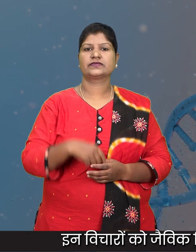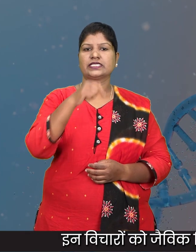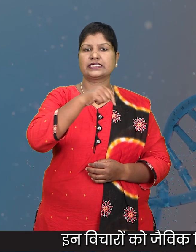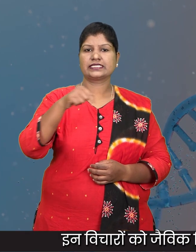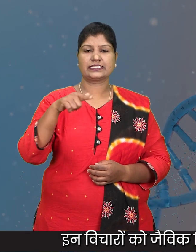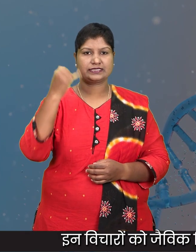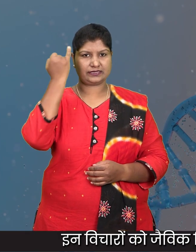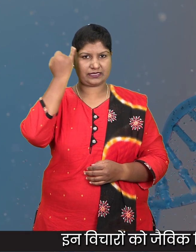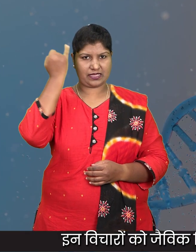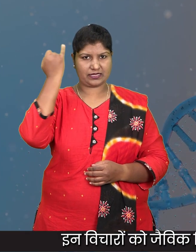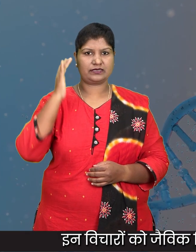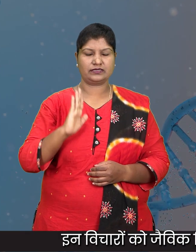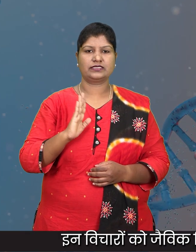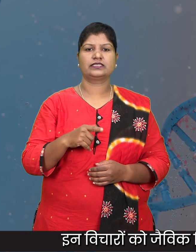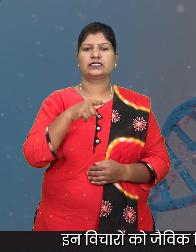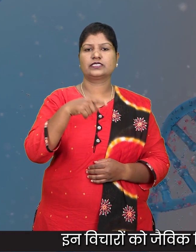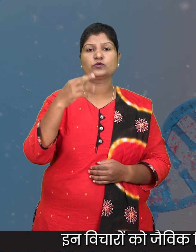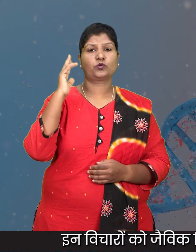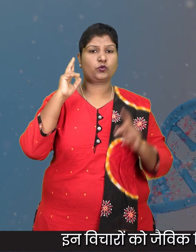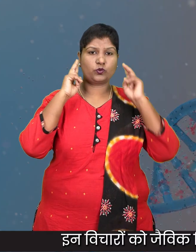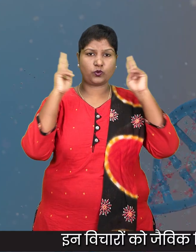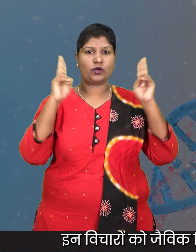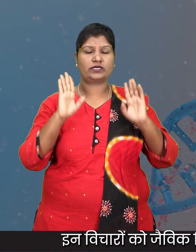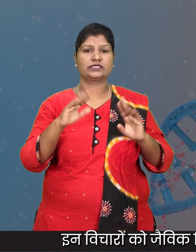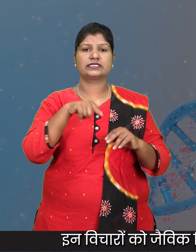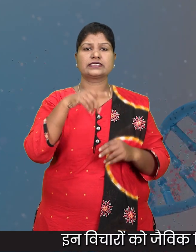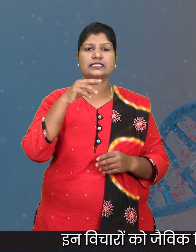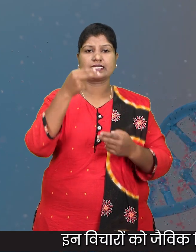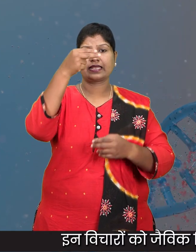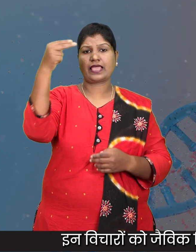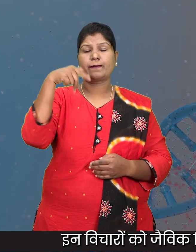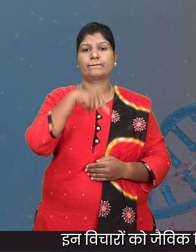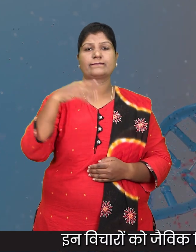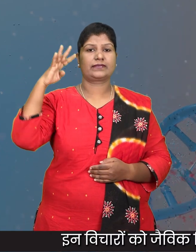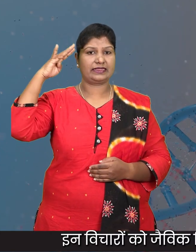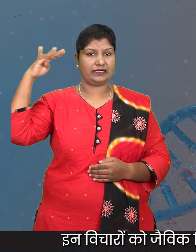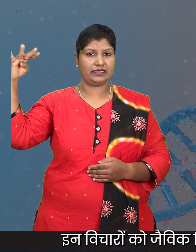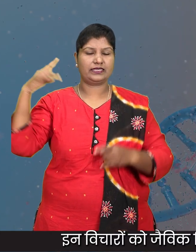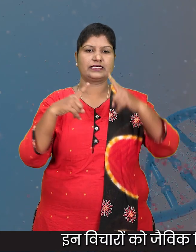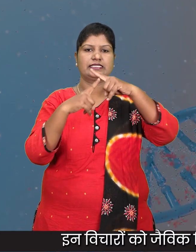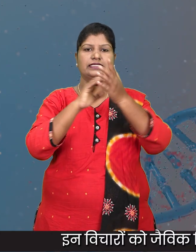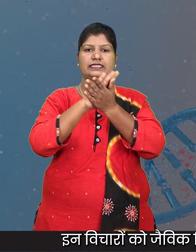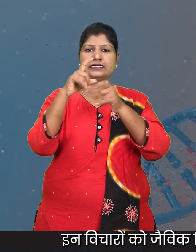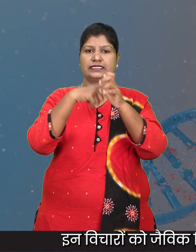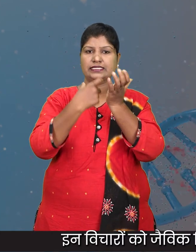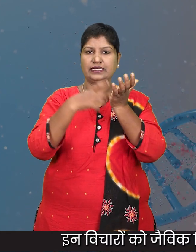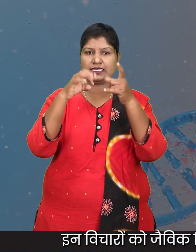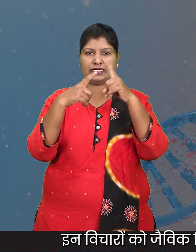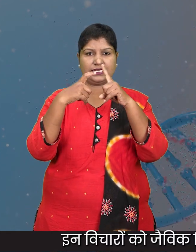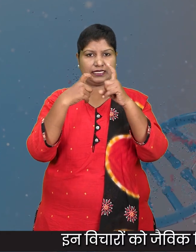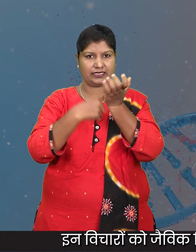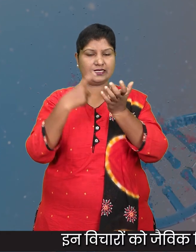इन विचारों को जैविक विकास के सिद्धांतों के रूप में जाना जाते हैं।